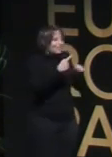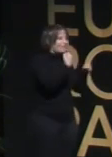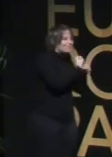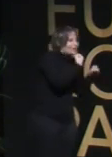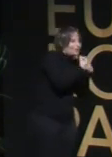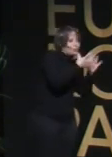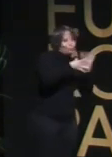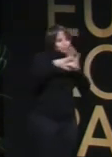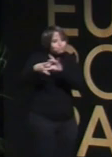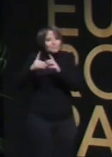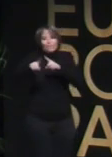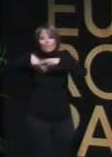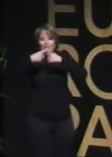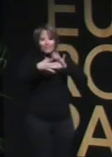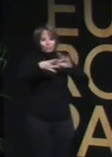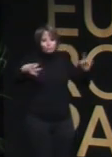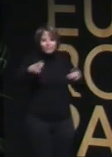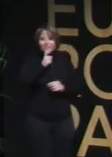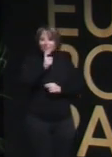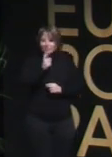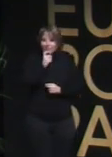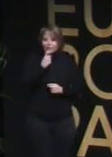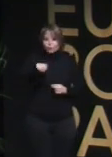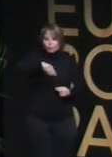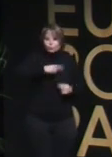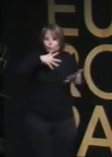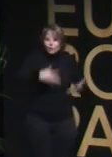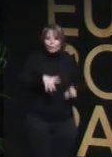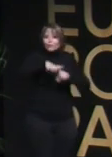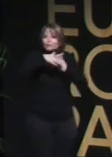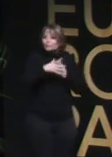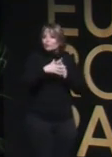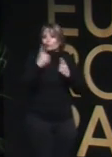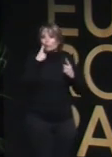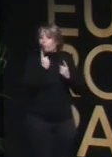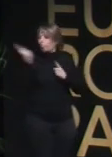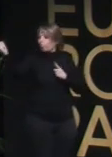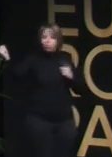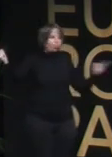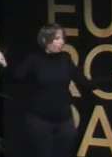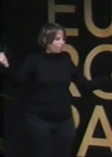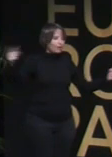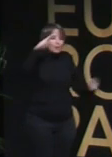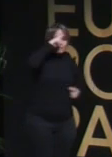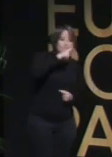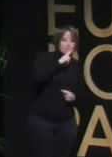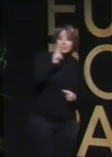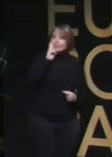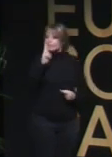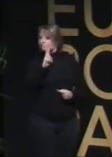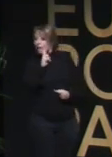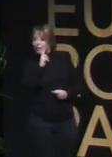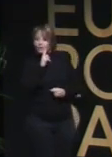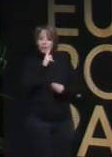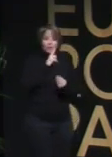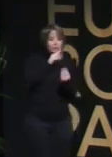laboral con el mundo familiar. Nosotros lo que nos estamos encontrando es dos tipos de extremos. Padres y madres excesivamente